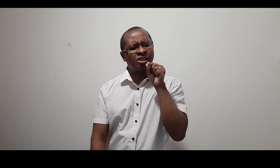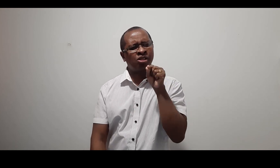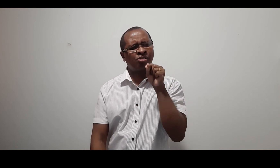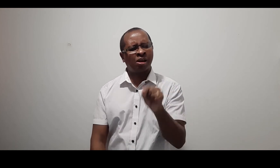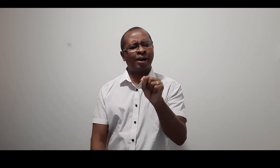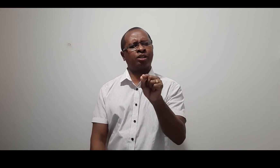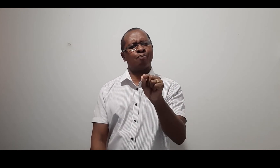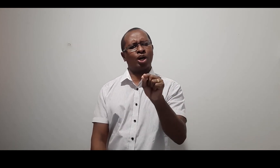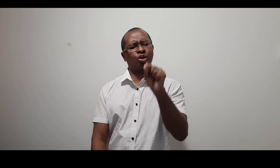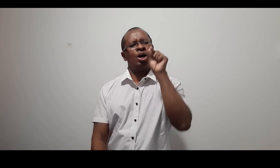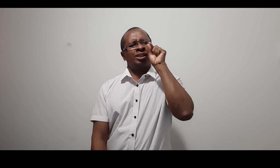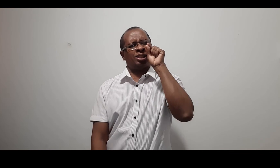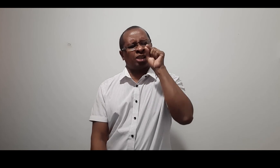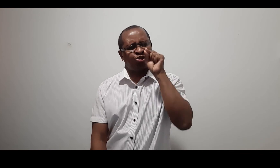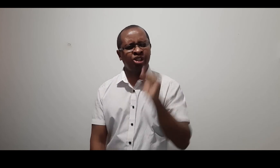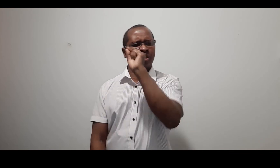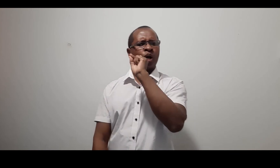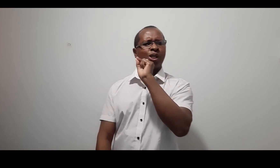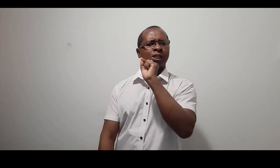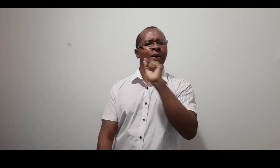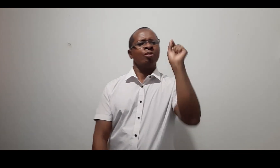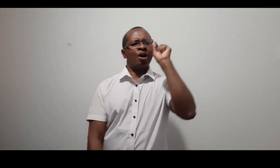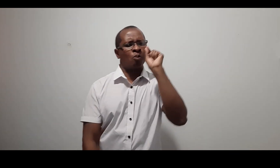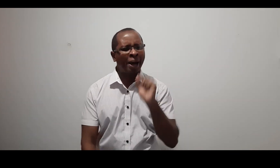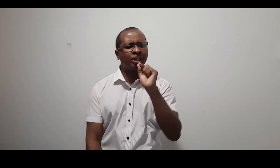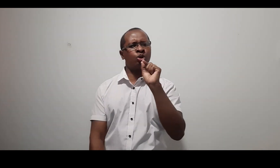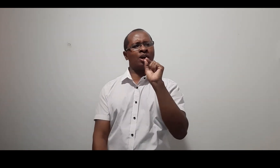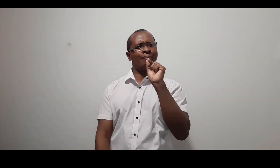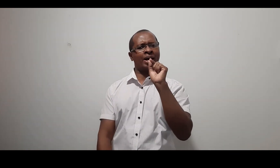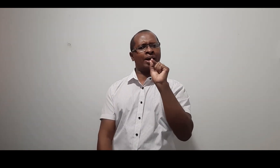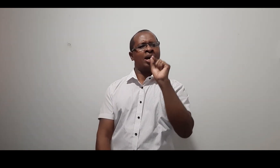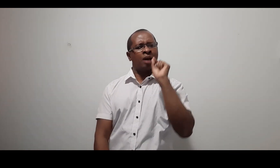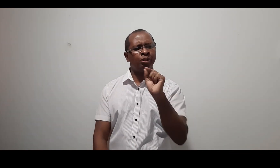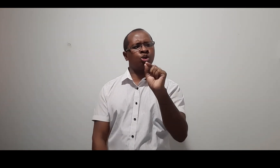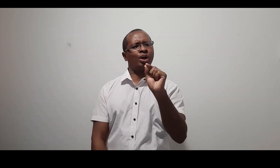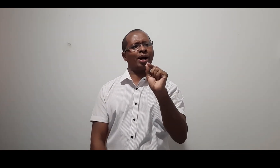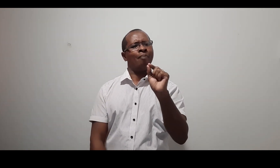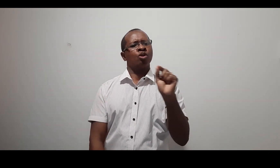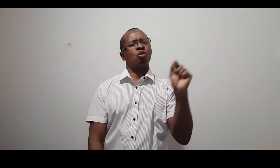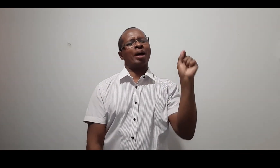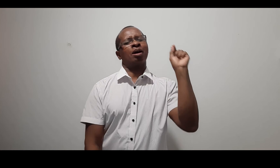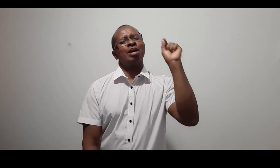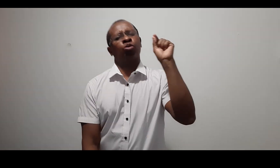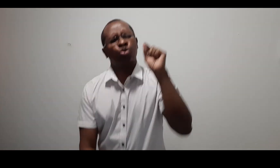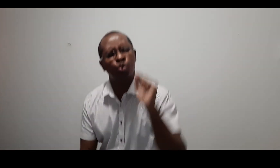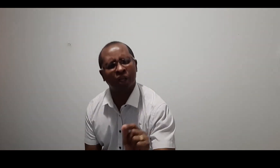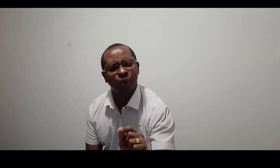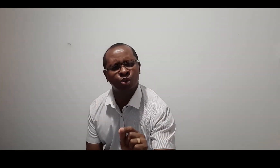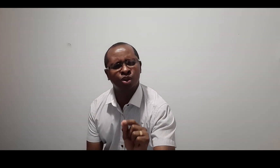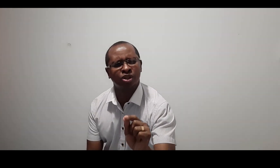Kristy mitsangana tamin'ny moatinao, tsy tafiditra eo izy. Fa vao maika ny olona marary, na misy olana, vao maika miantoraka eo an-tongotr'i